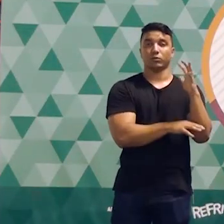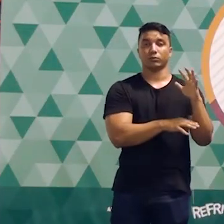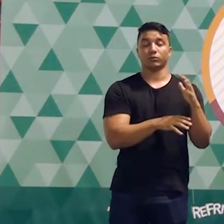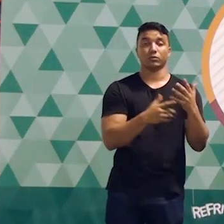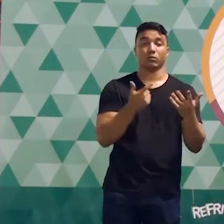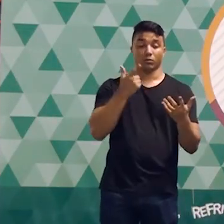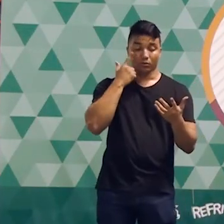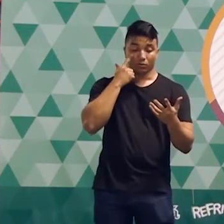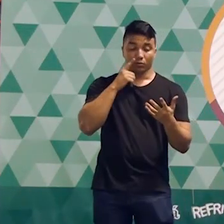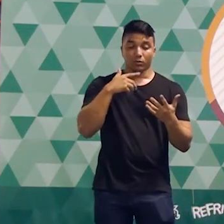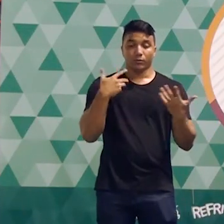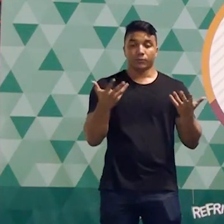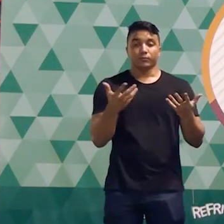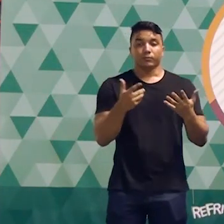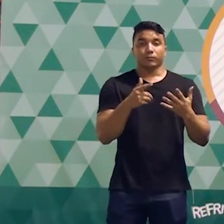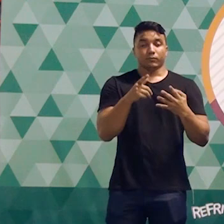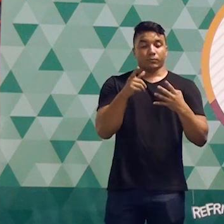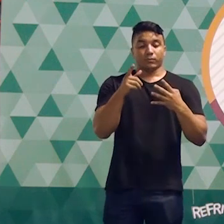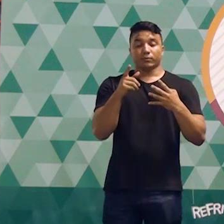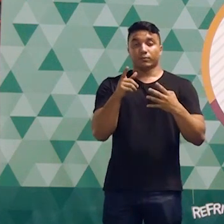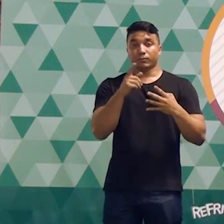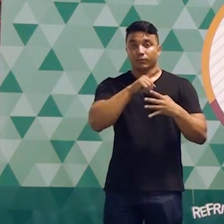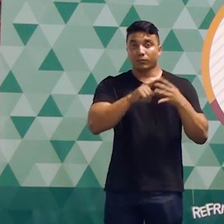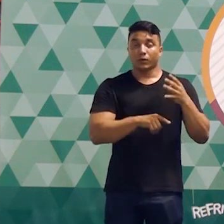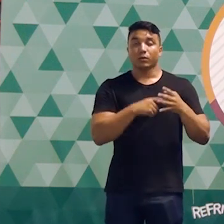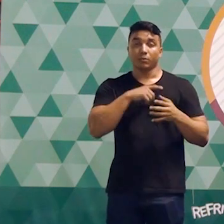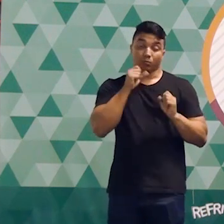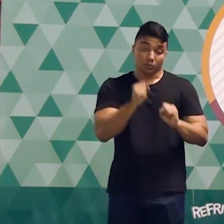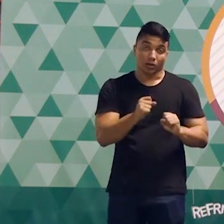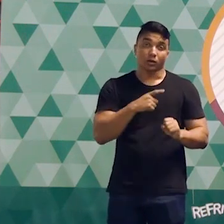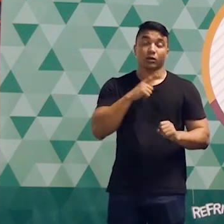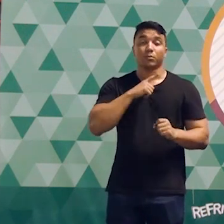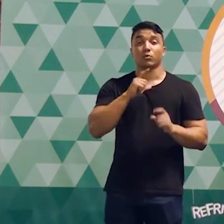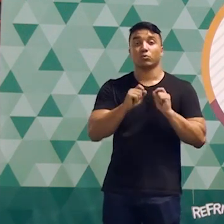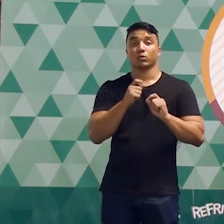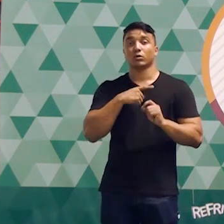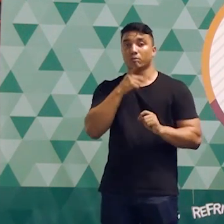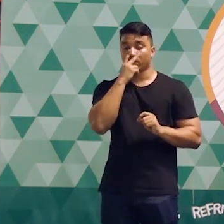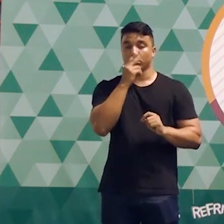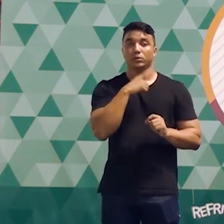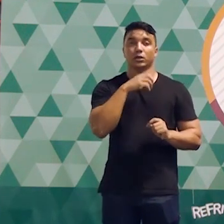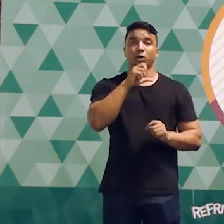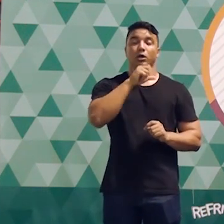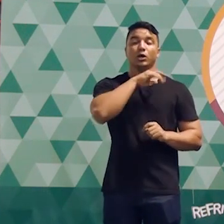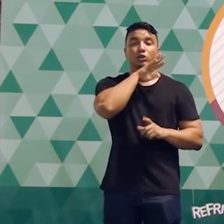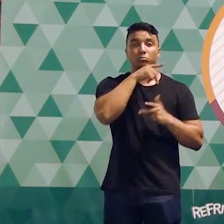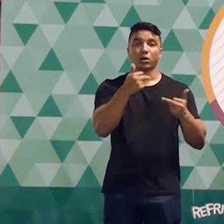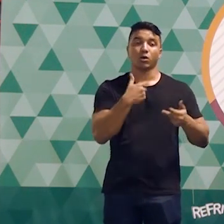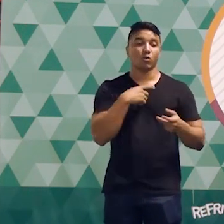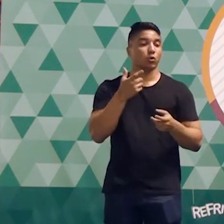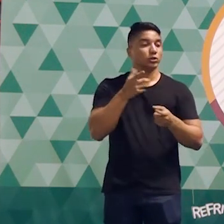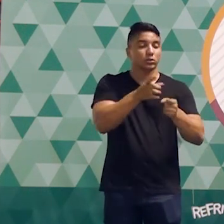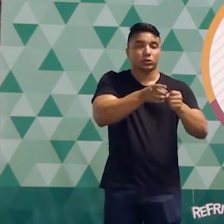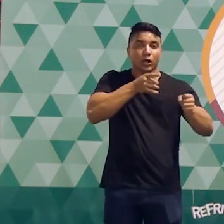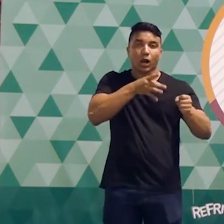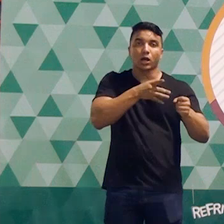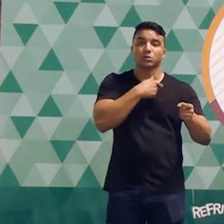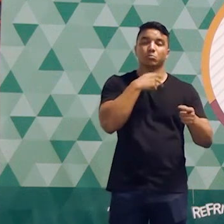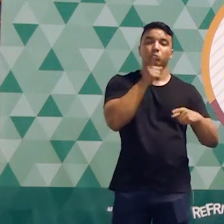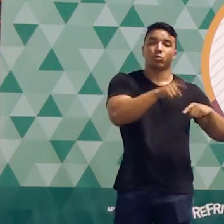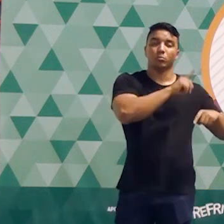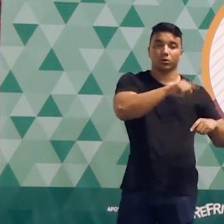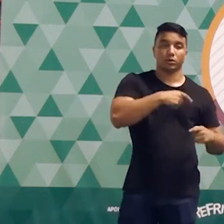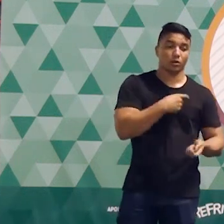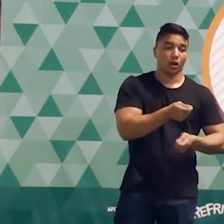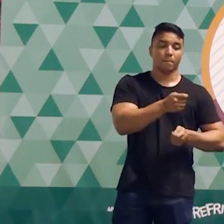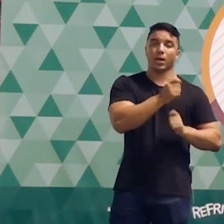Agora, o extrativismo ainda pode ser animal, a pesca e a caça. Hoje a caça é proibida no país, então a pesca